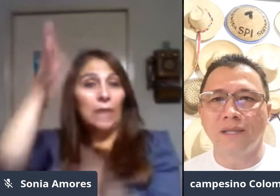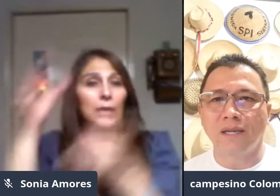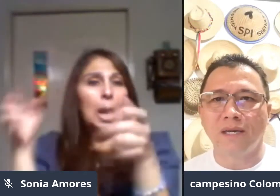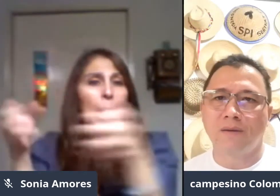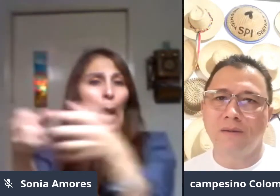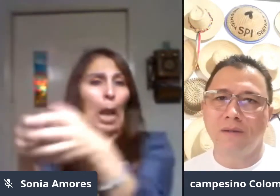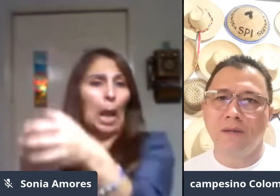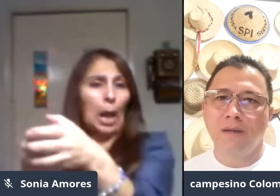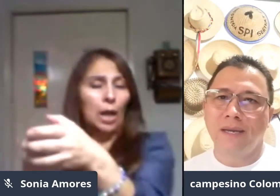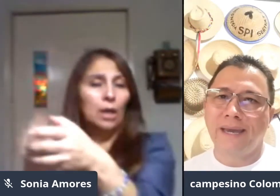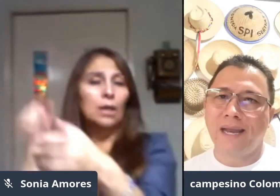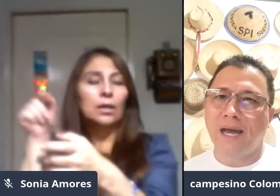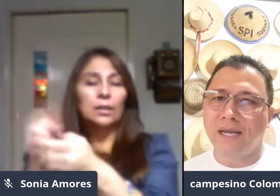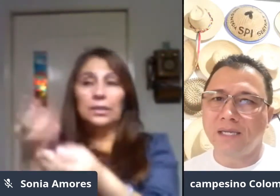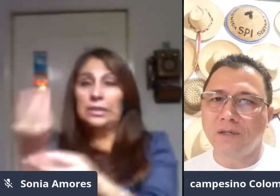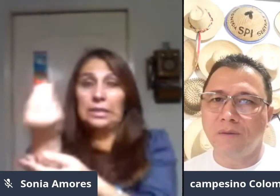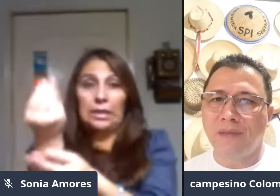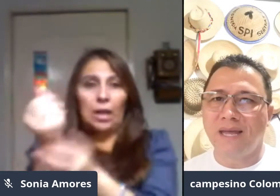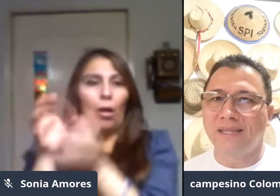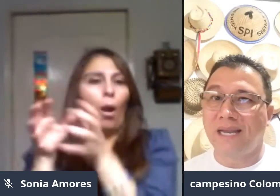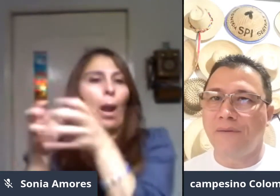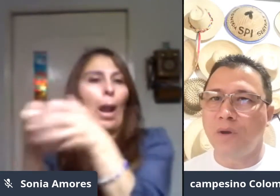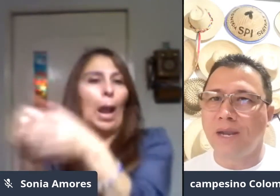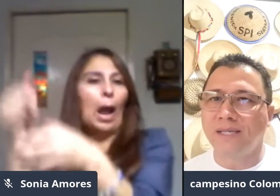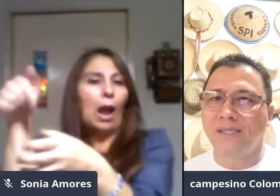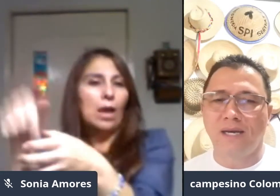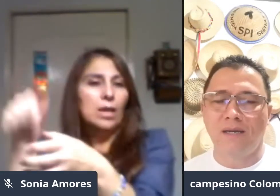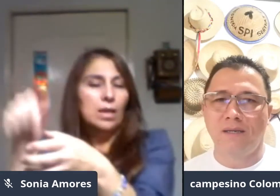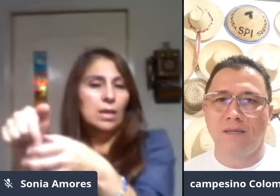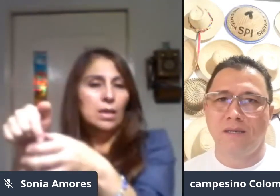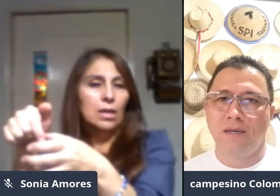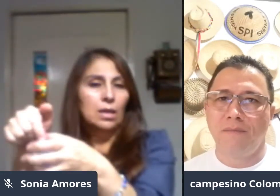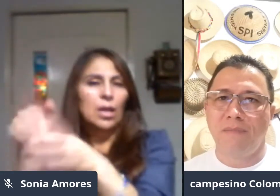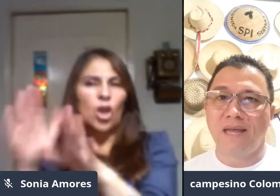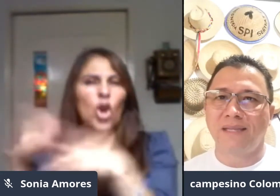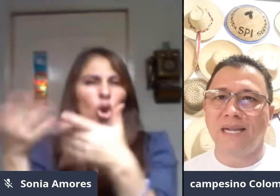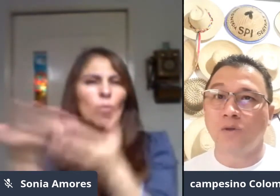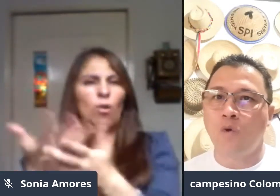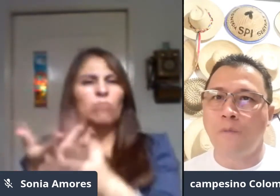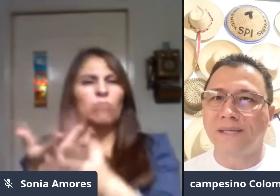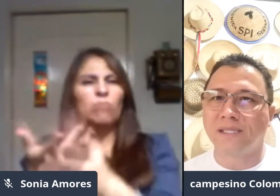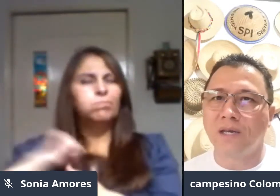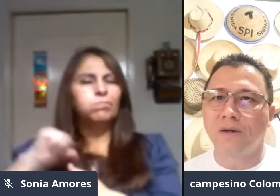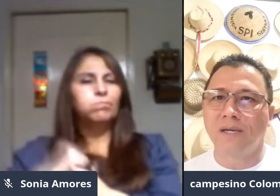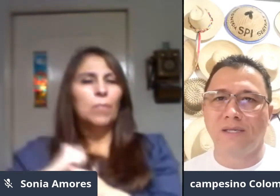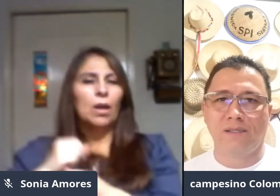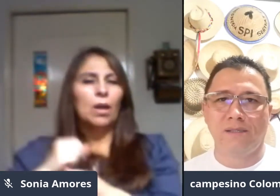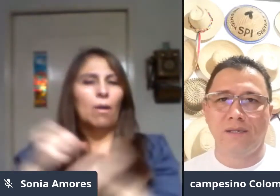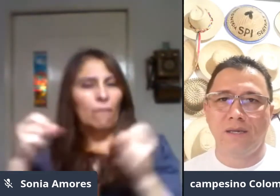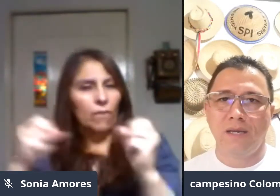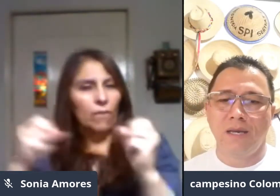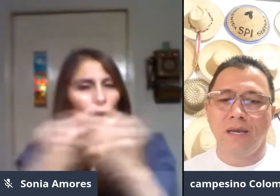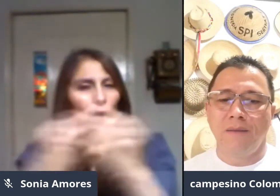acumulación de dinero que la han hecho mediante la violencia, mediante las